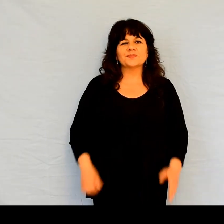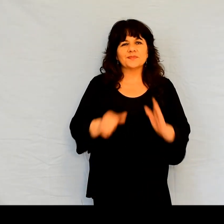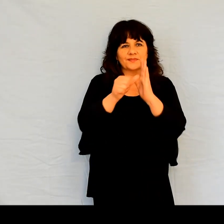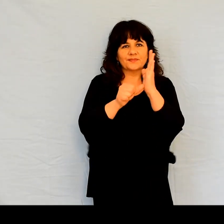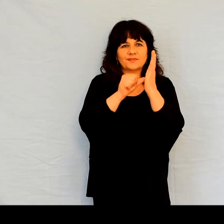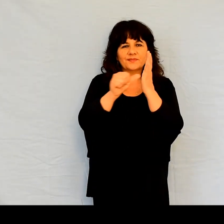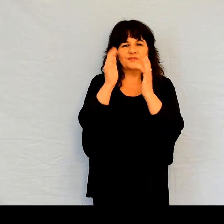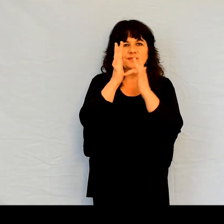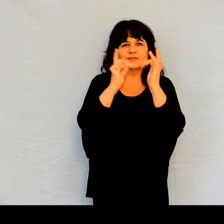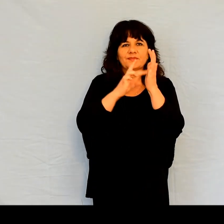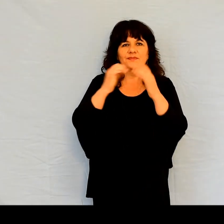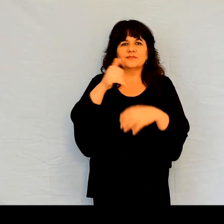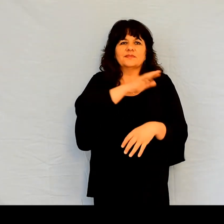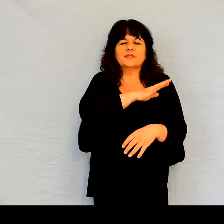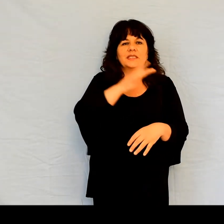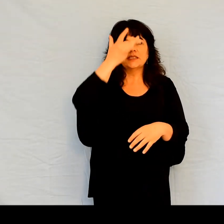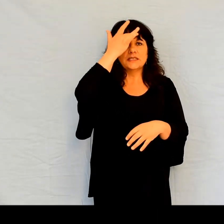Évangile de Jésus-Christ selon saint Jean.